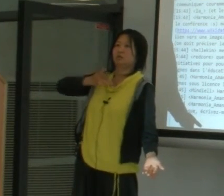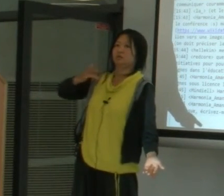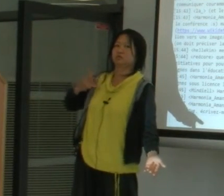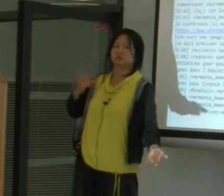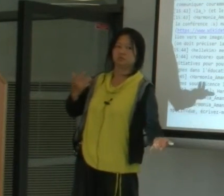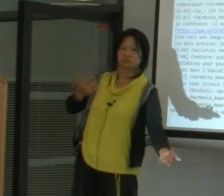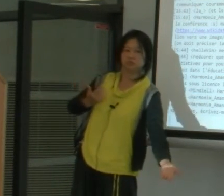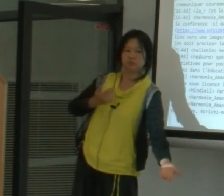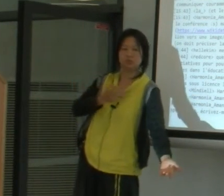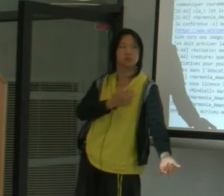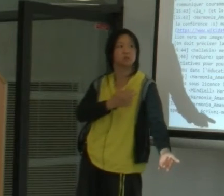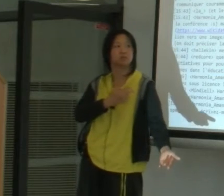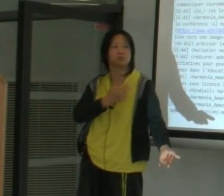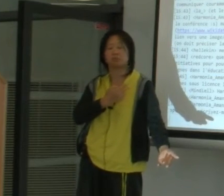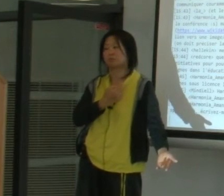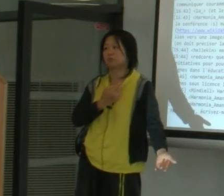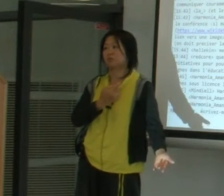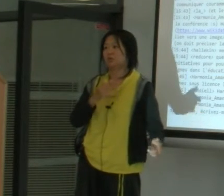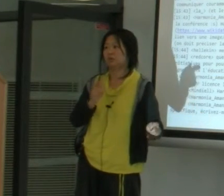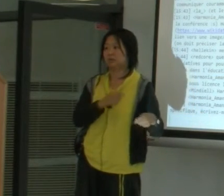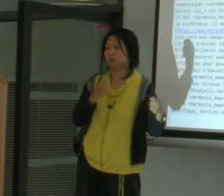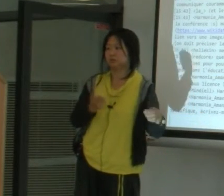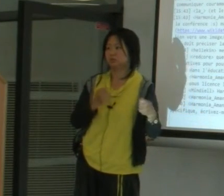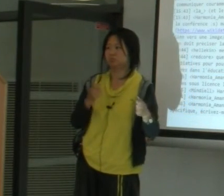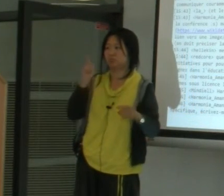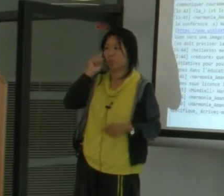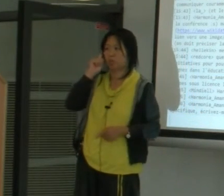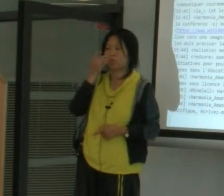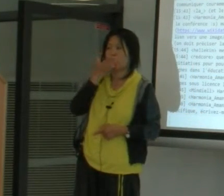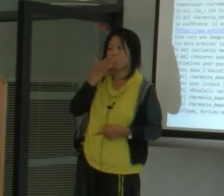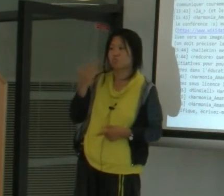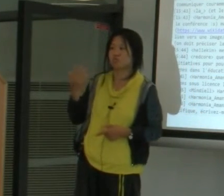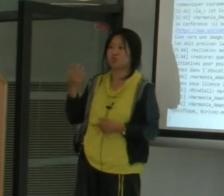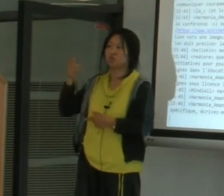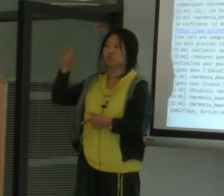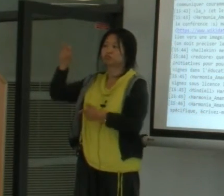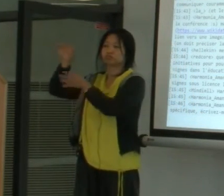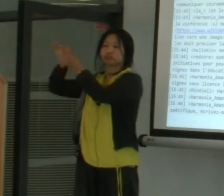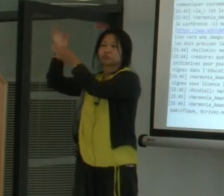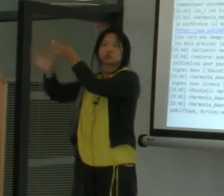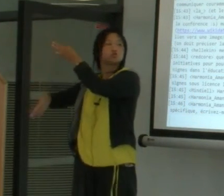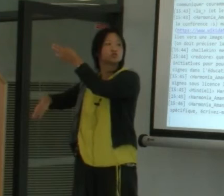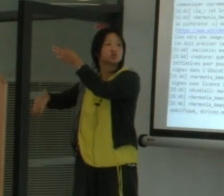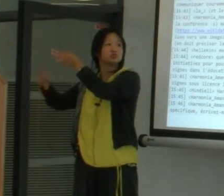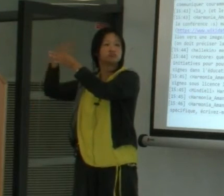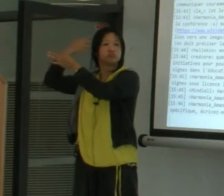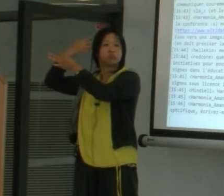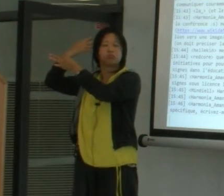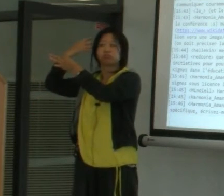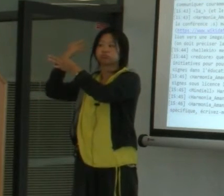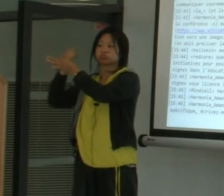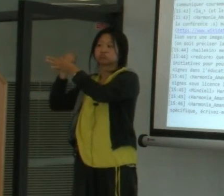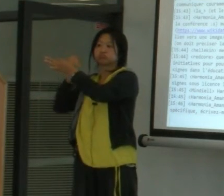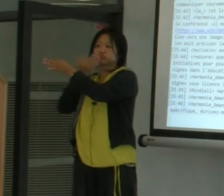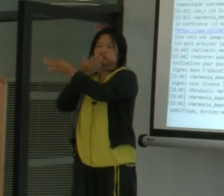qui ne fonctionne pas nécessairement pour tout le monde en plus, à une solution éducative pour permettre